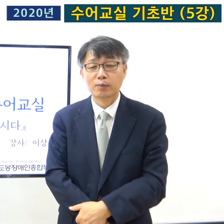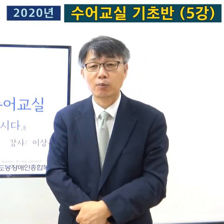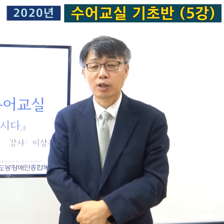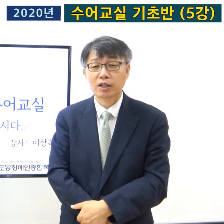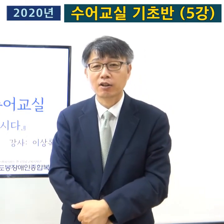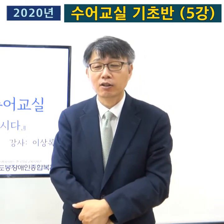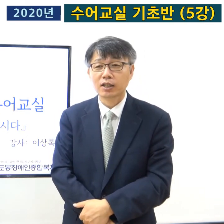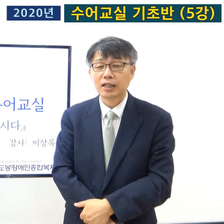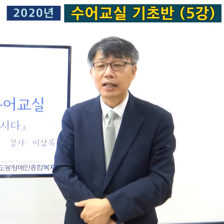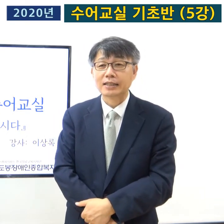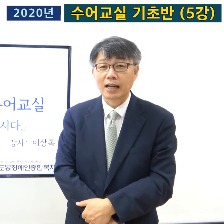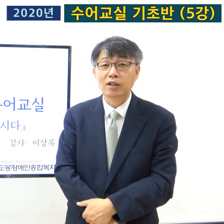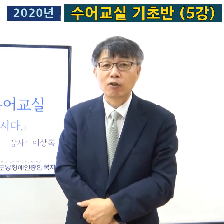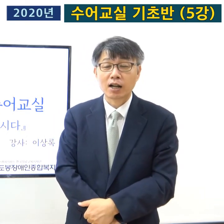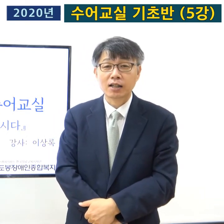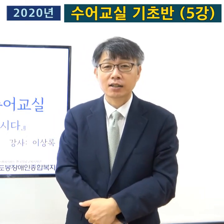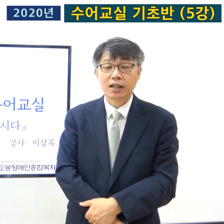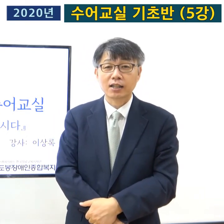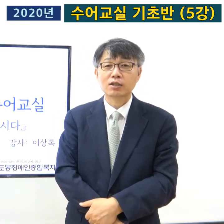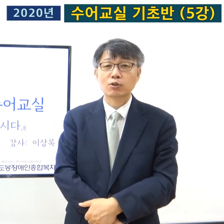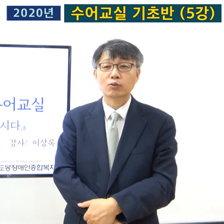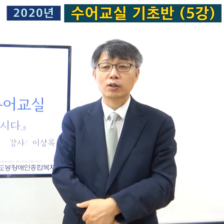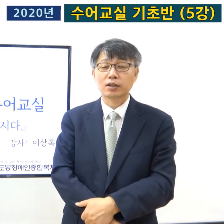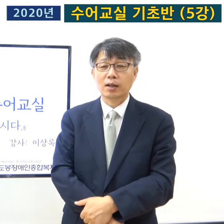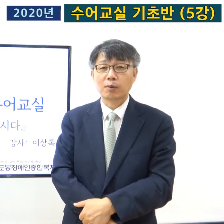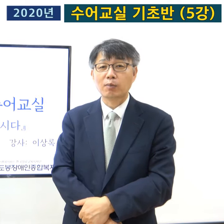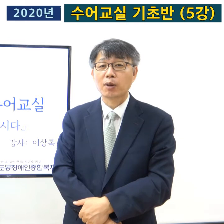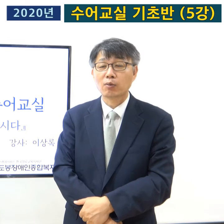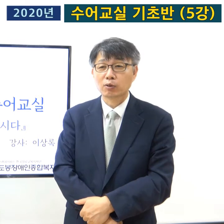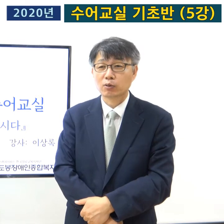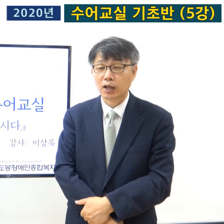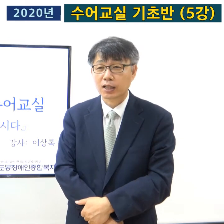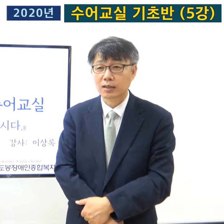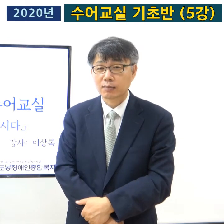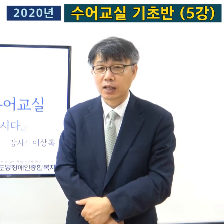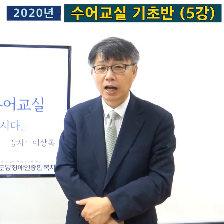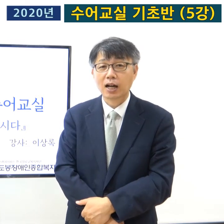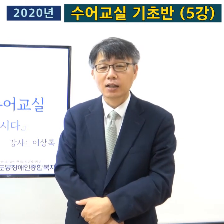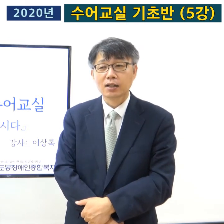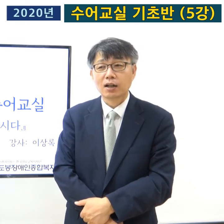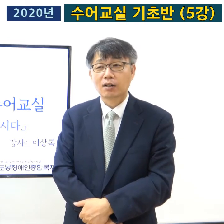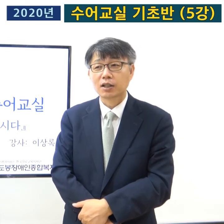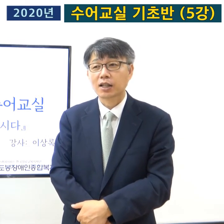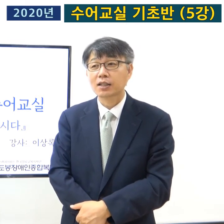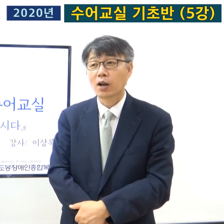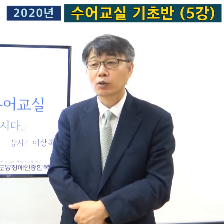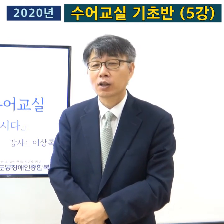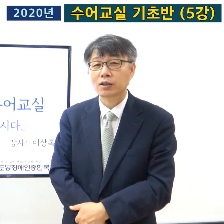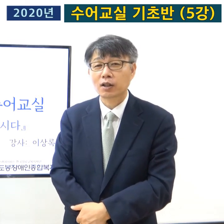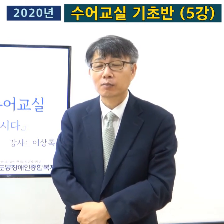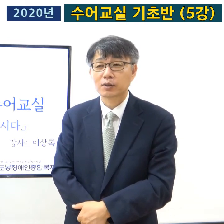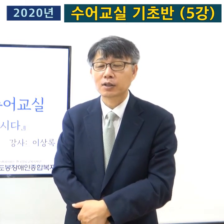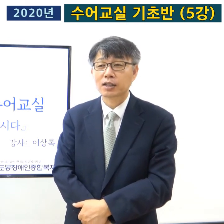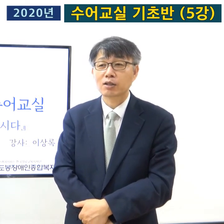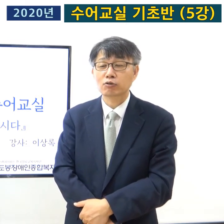해볼 텐데요. 자연과 관련된 기초 수어들을 한번 배워보도록 하겠습니다. 저희가 늘 해오던 것처럼